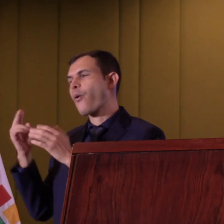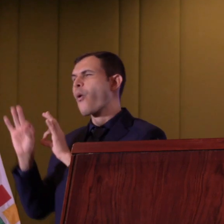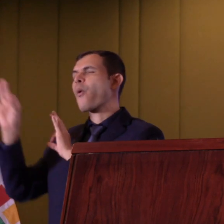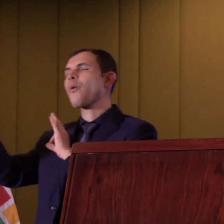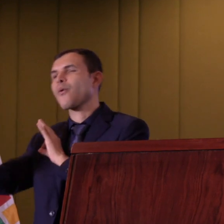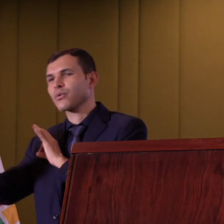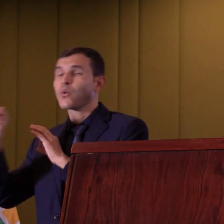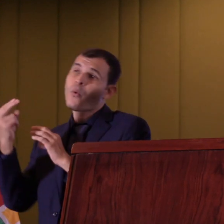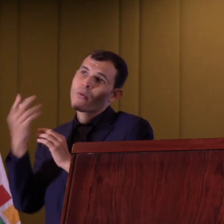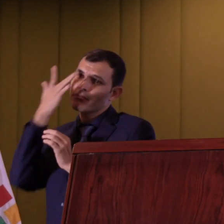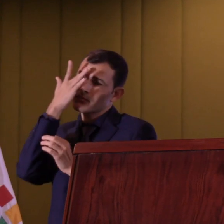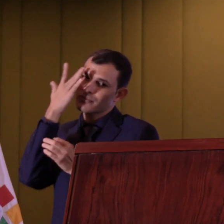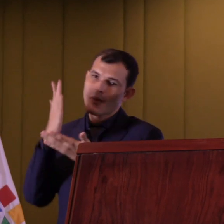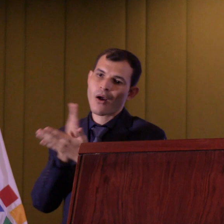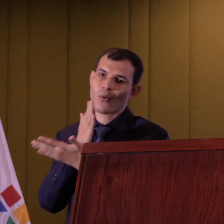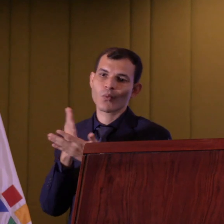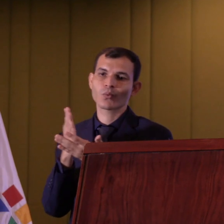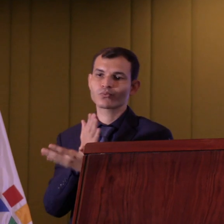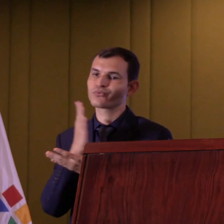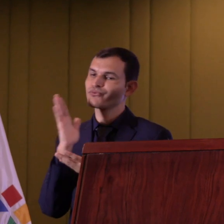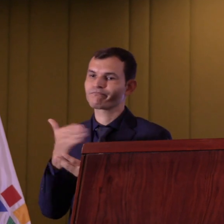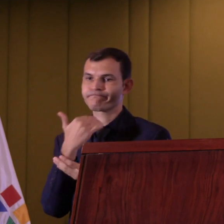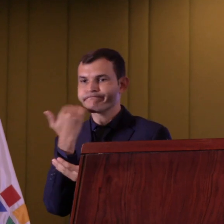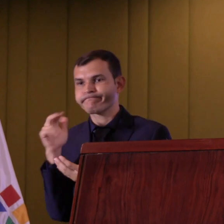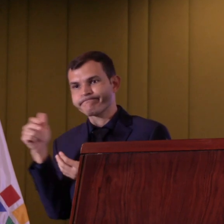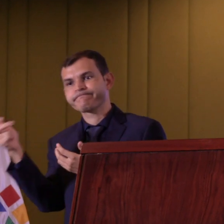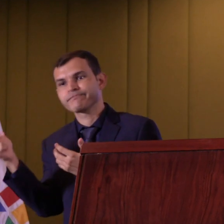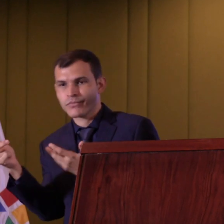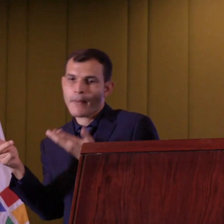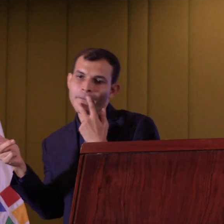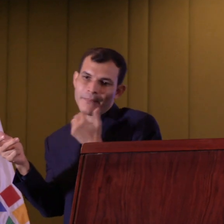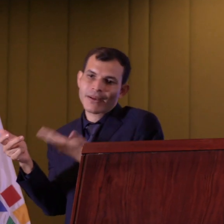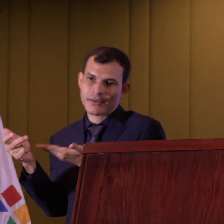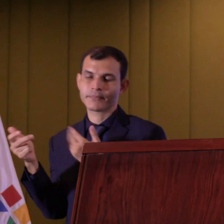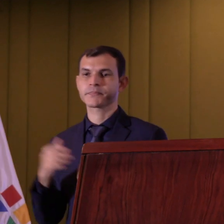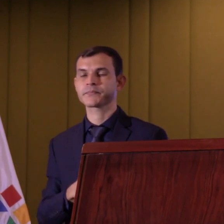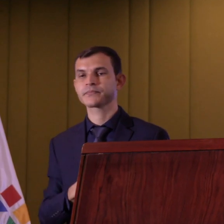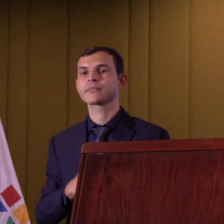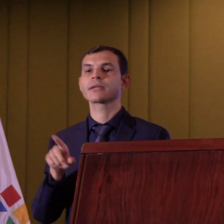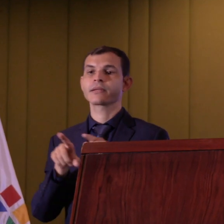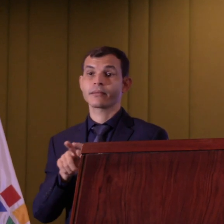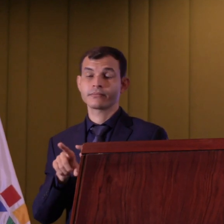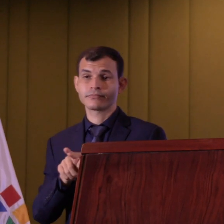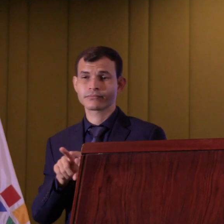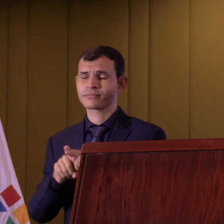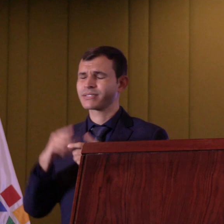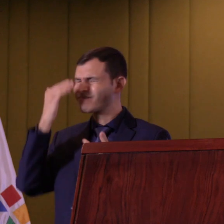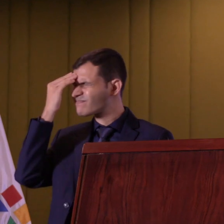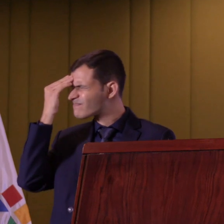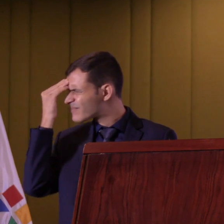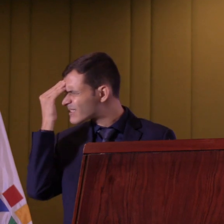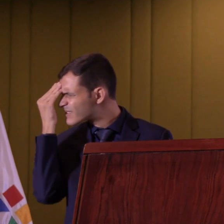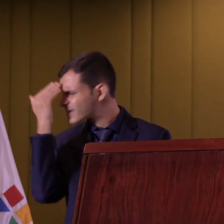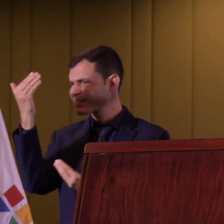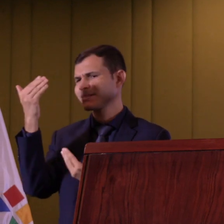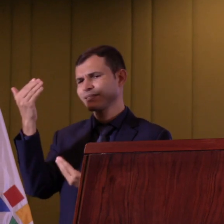meu querido pai, a Natalício Risden. Aos meus filhos, Alex e Amanda, minha eterna gratidão pela compreensão